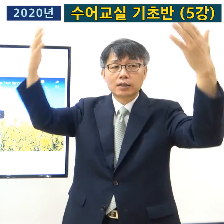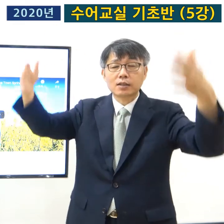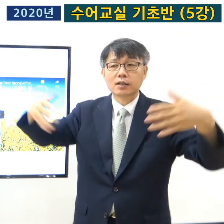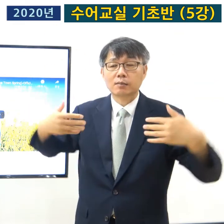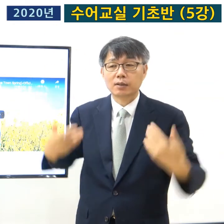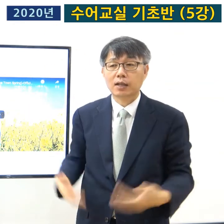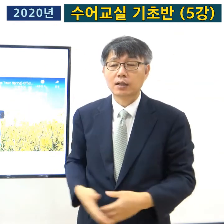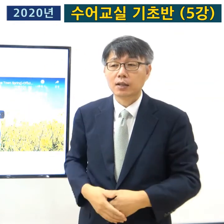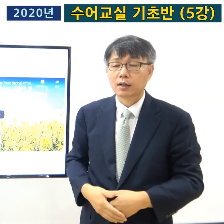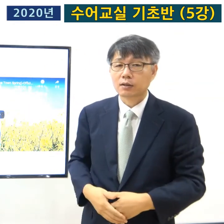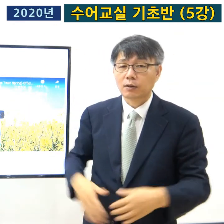스치는 겁니다. 그래서